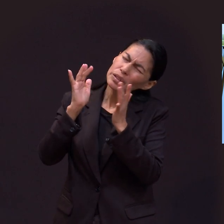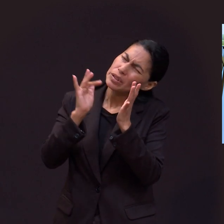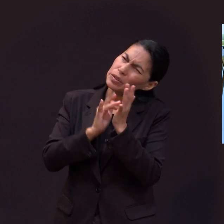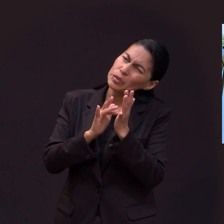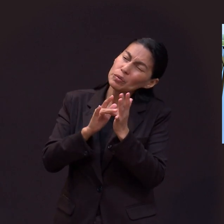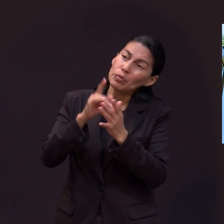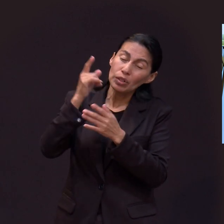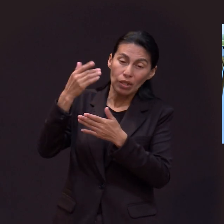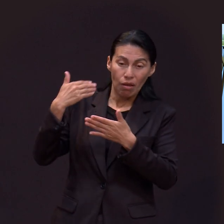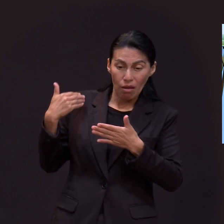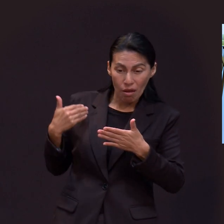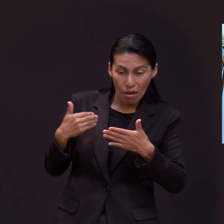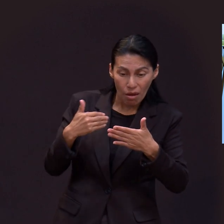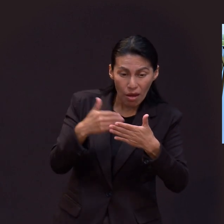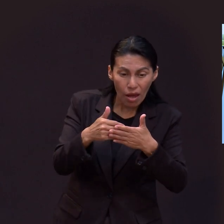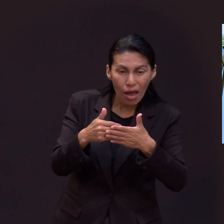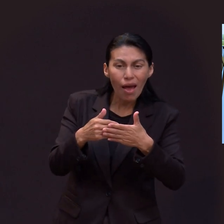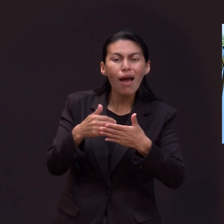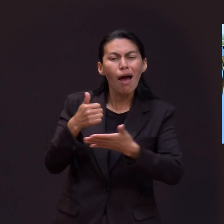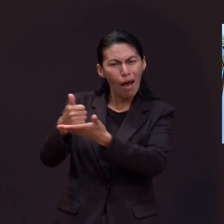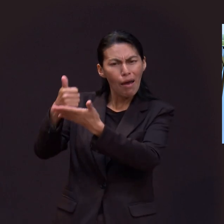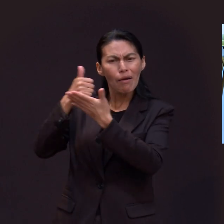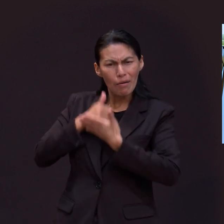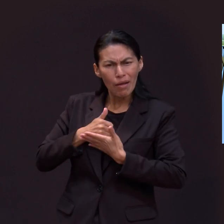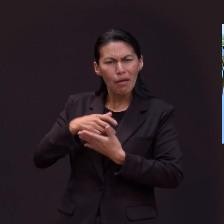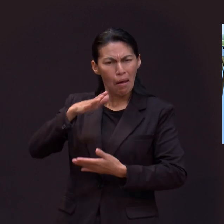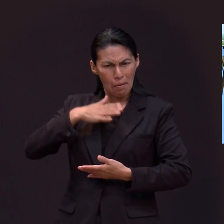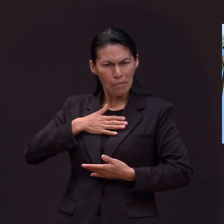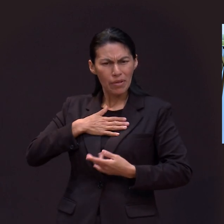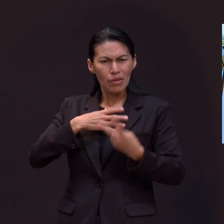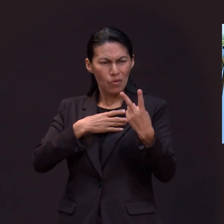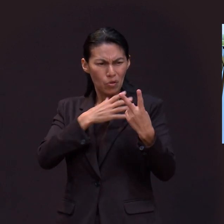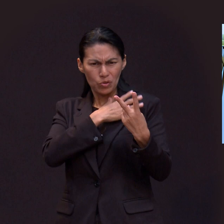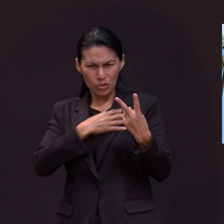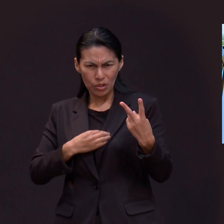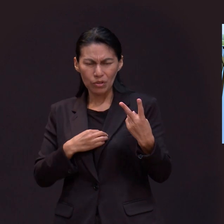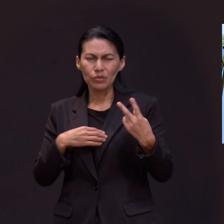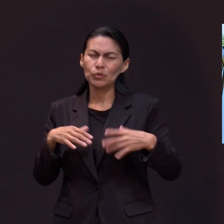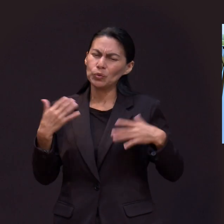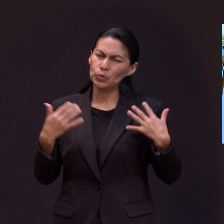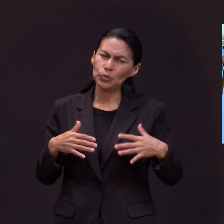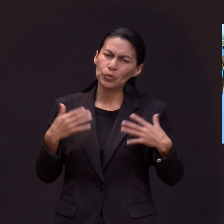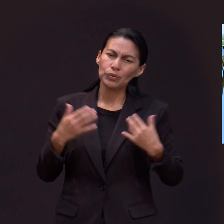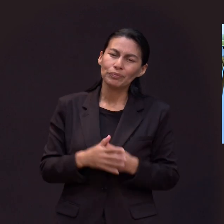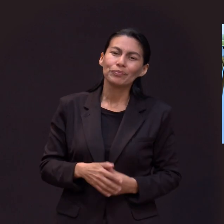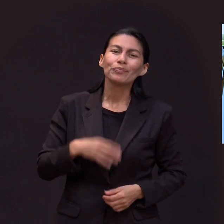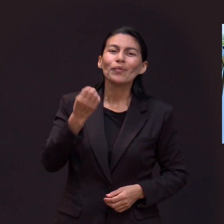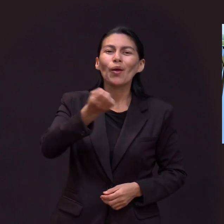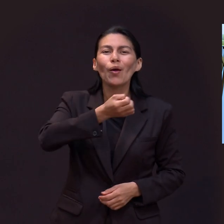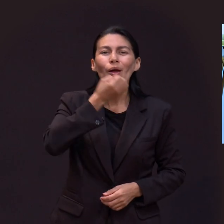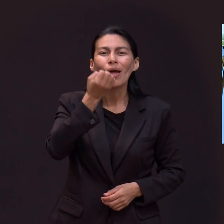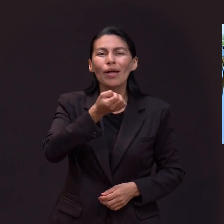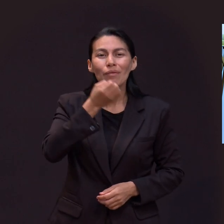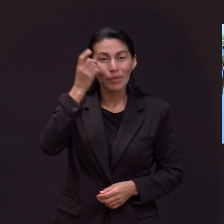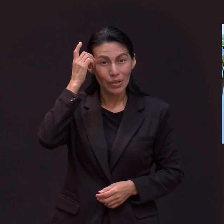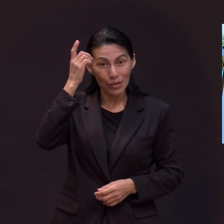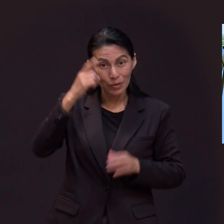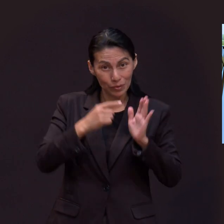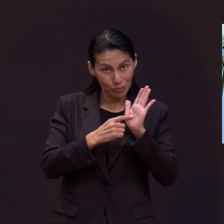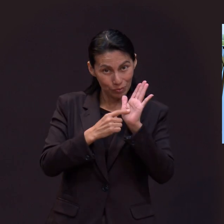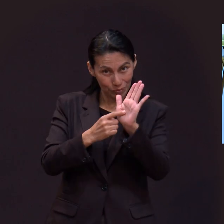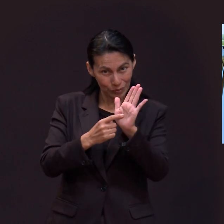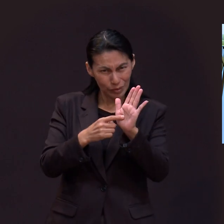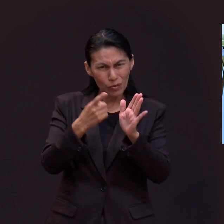jesús pues hasta aquí nos ha ayudado a mis dos hijos y amigos vamos a estar orando para que dios te muestre el camino